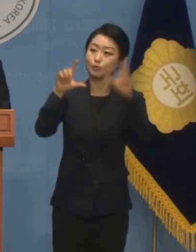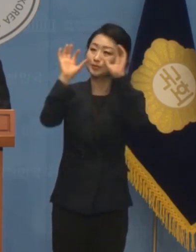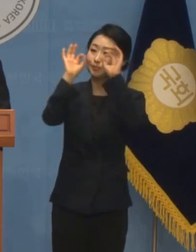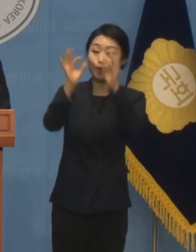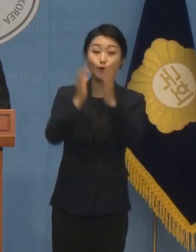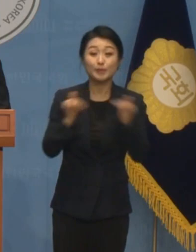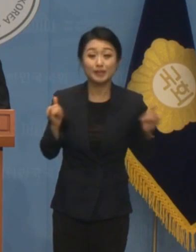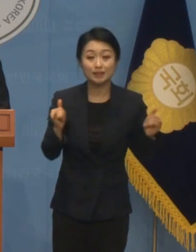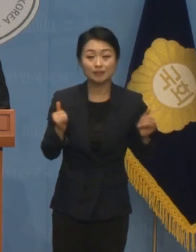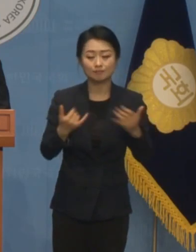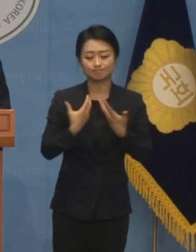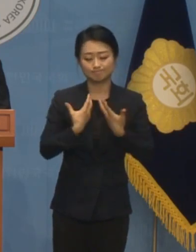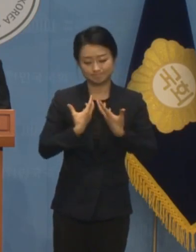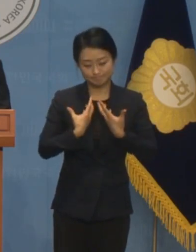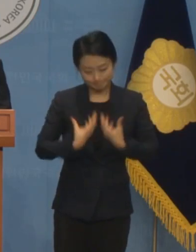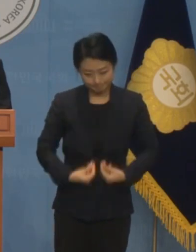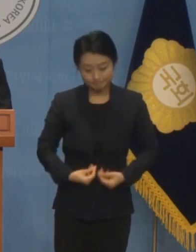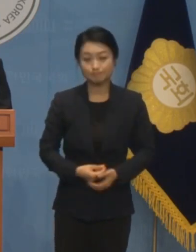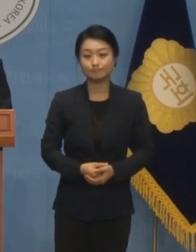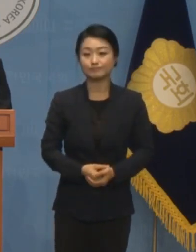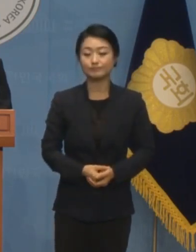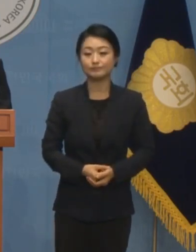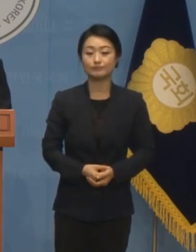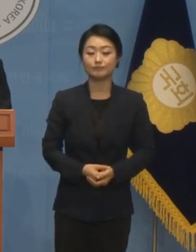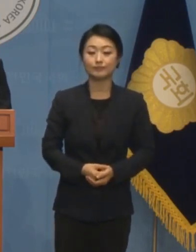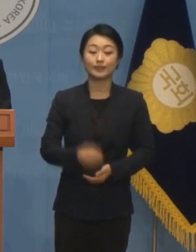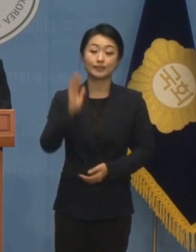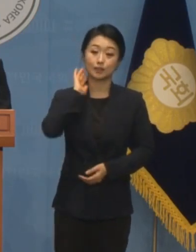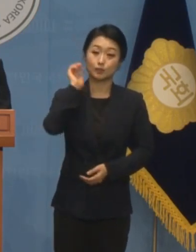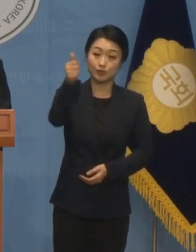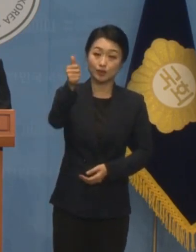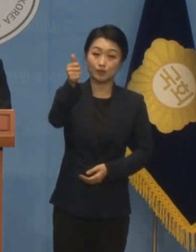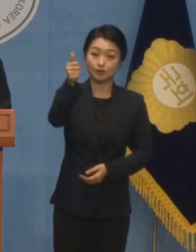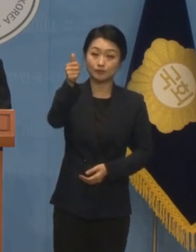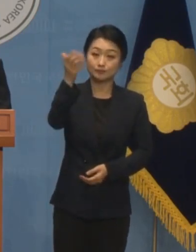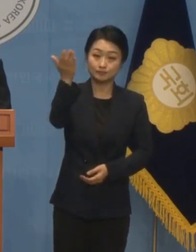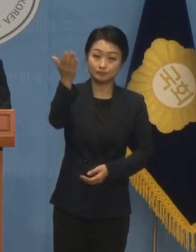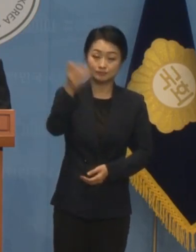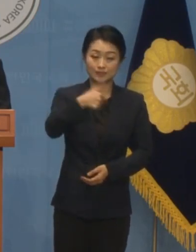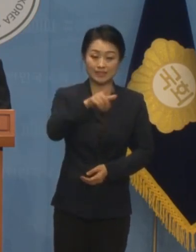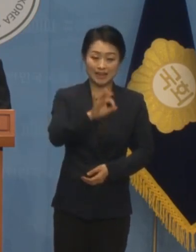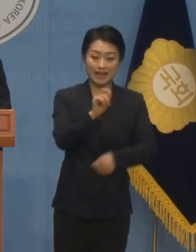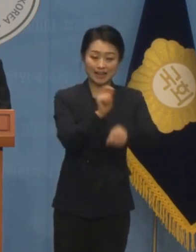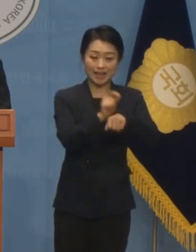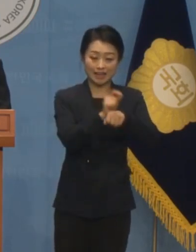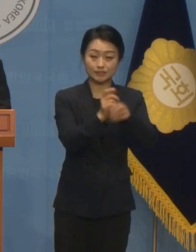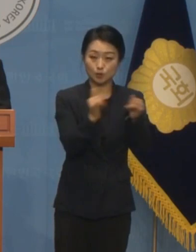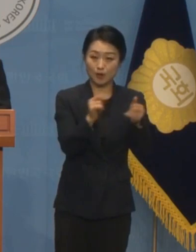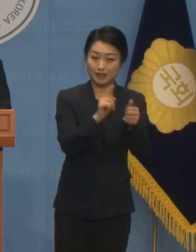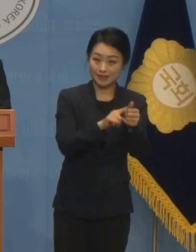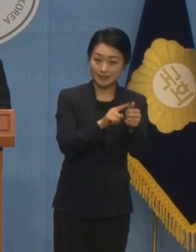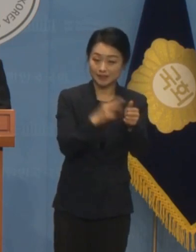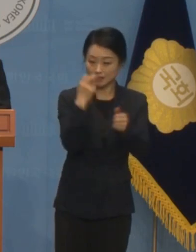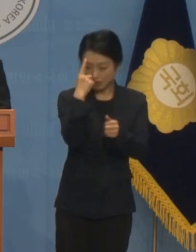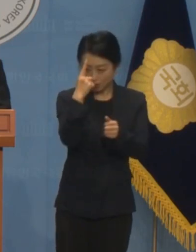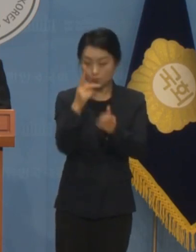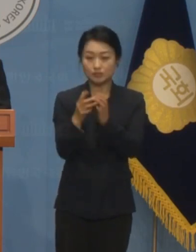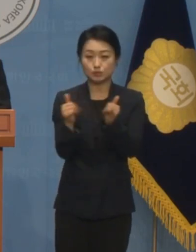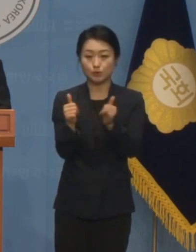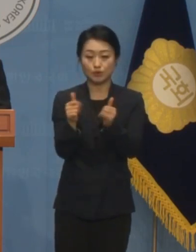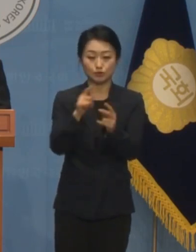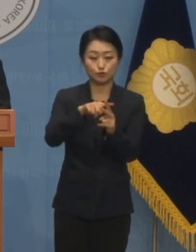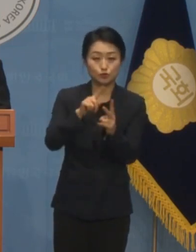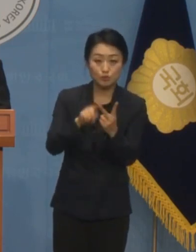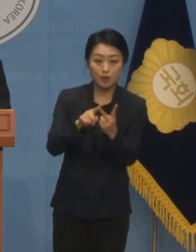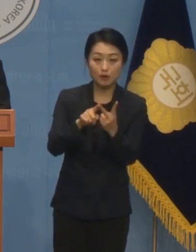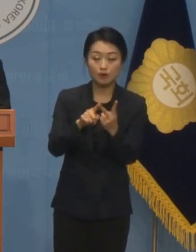국민은 참담함을 느낍니다. 윤석열 대통령은 당장 강 행정관과 경호처 직원의 범죄 혐의에 대해